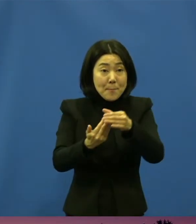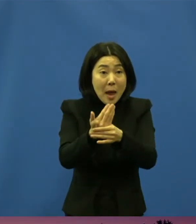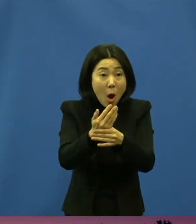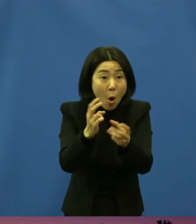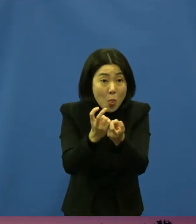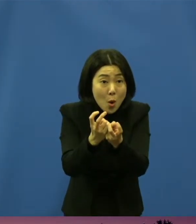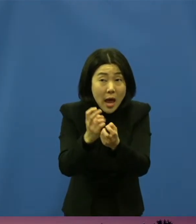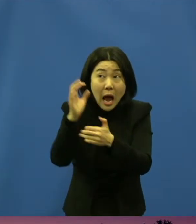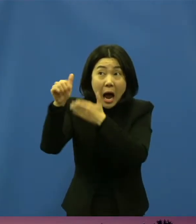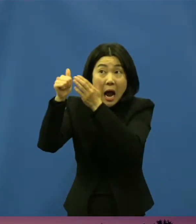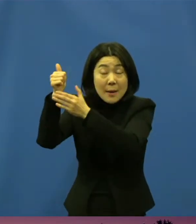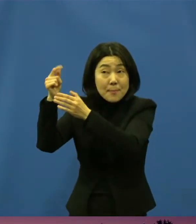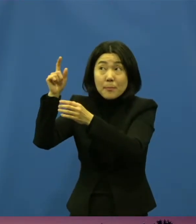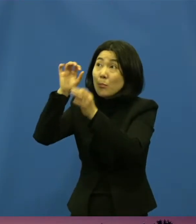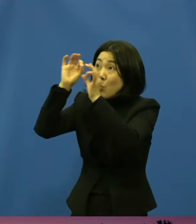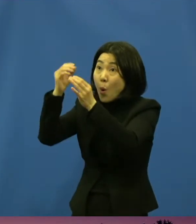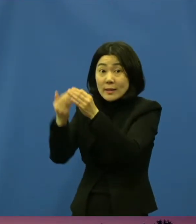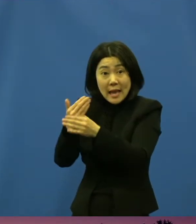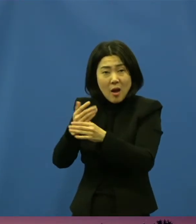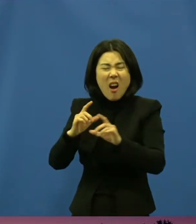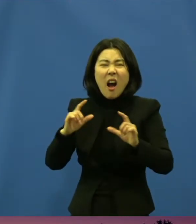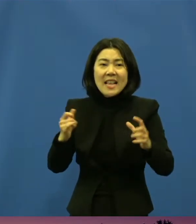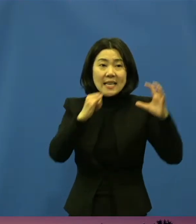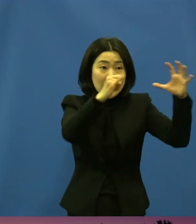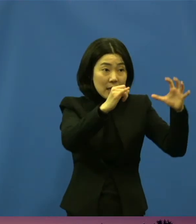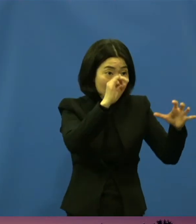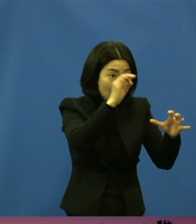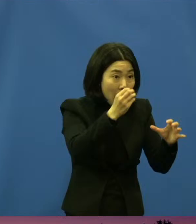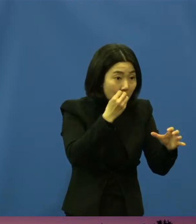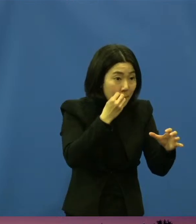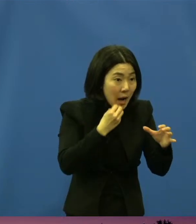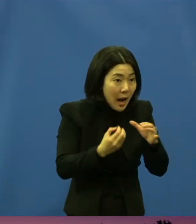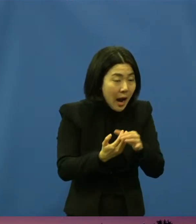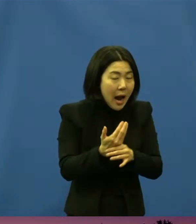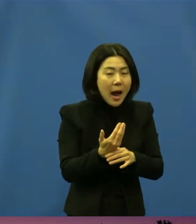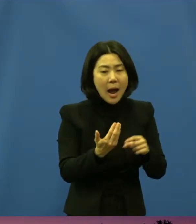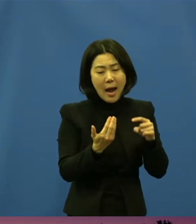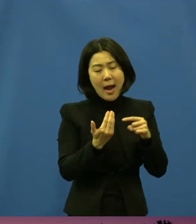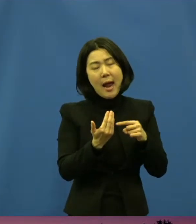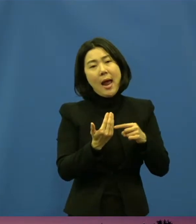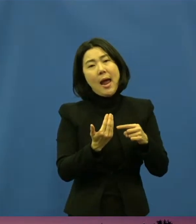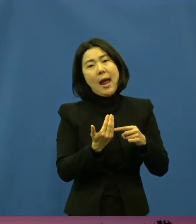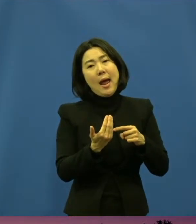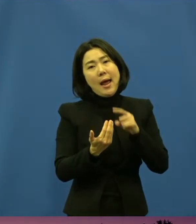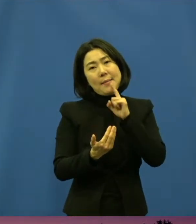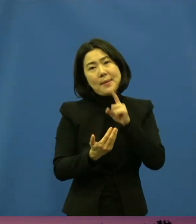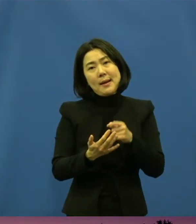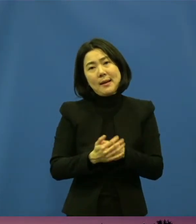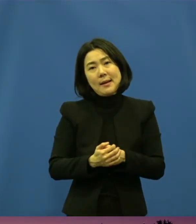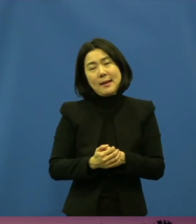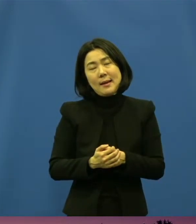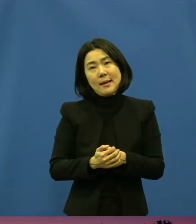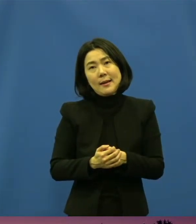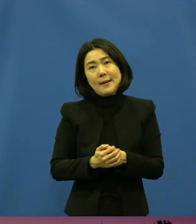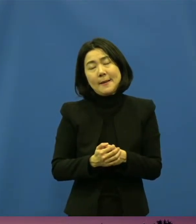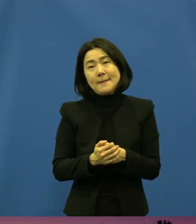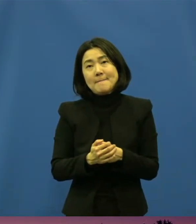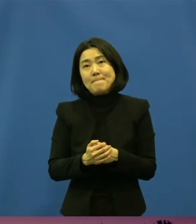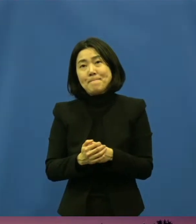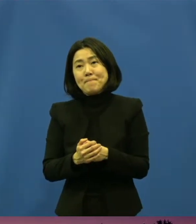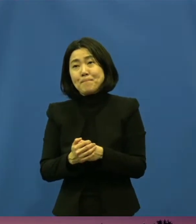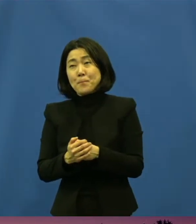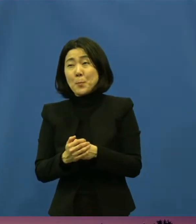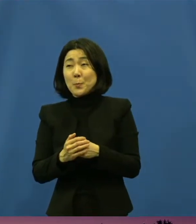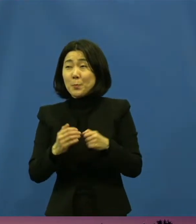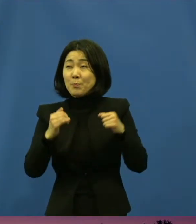것이라. 자, 이거 분명하죠? 경로가, 그죠? 여러분, 세상의 문화들이 갈수록